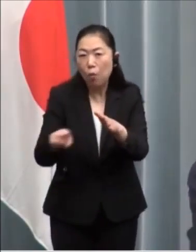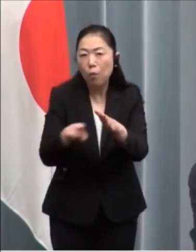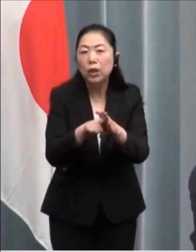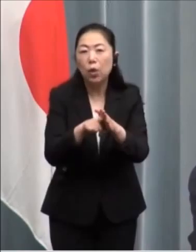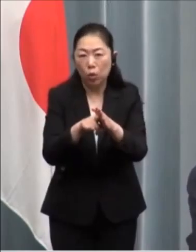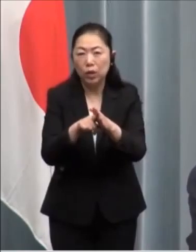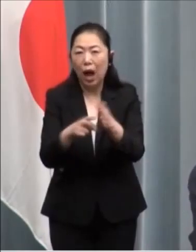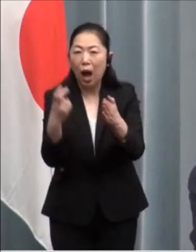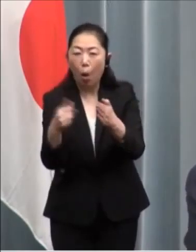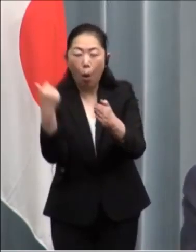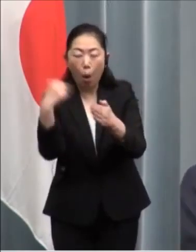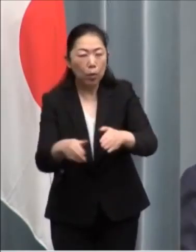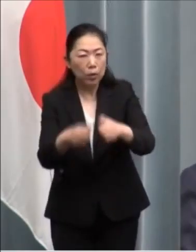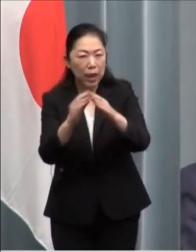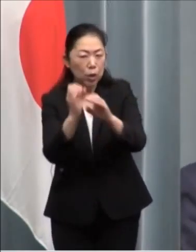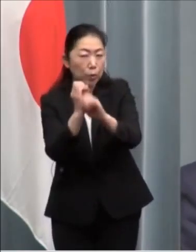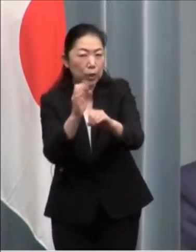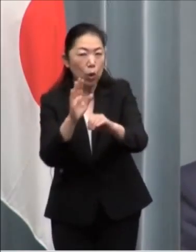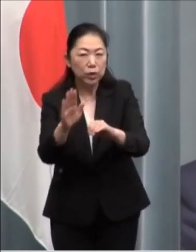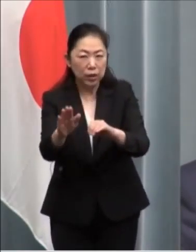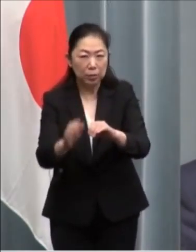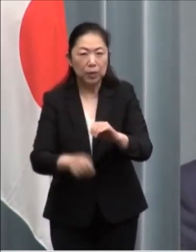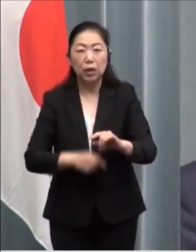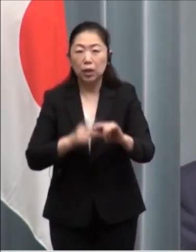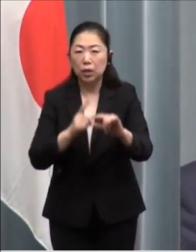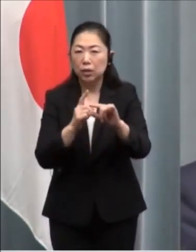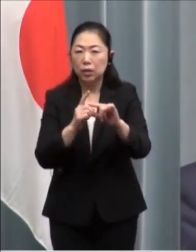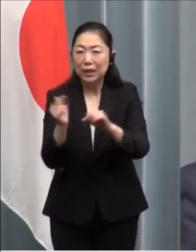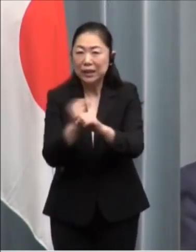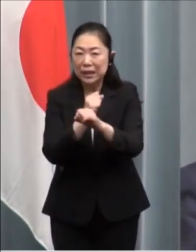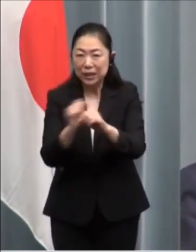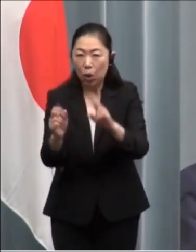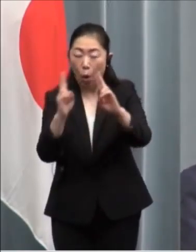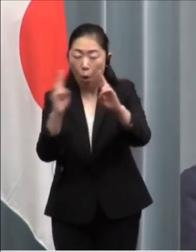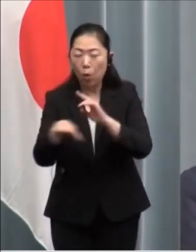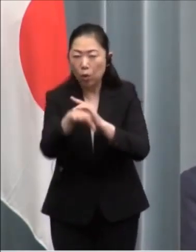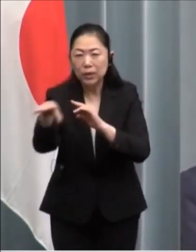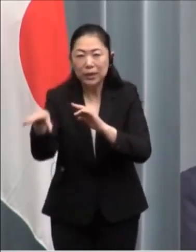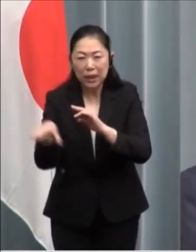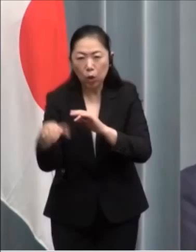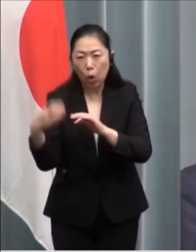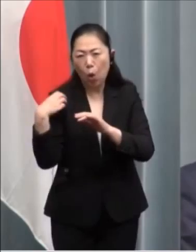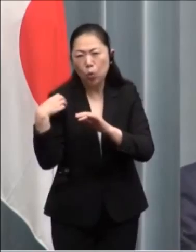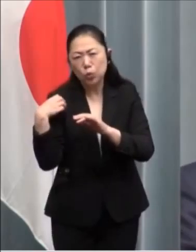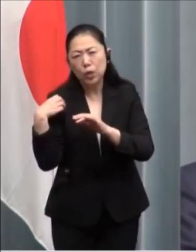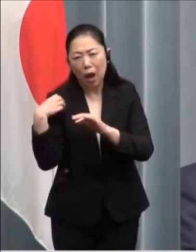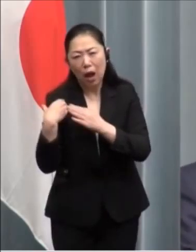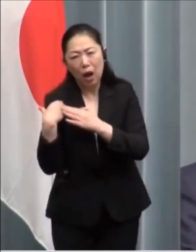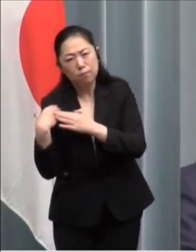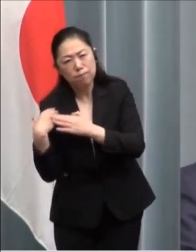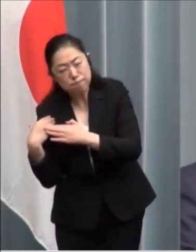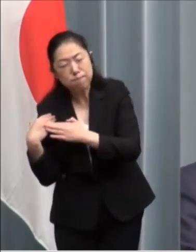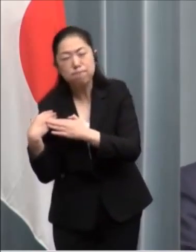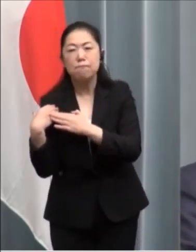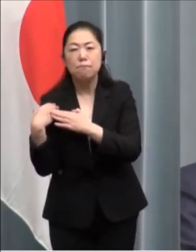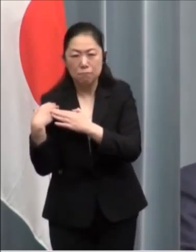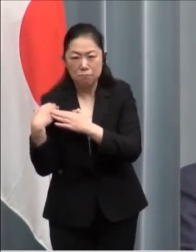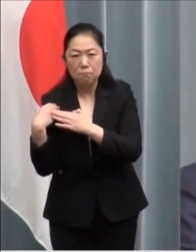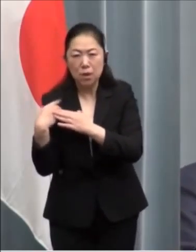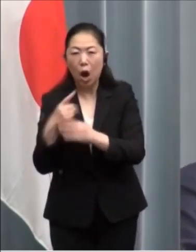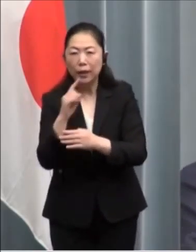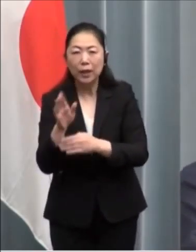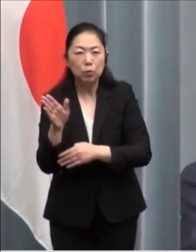通しとなっています。中小だけではないですけど、事業者 の負担増ということが言われてますけれ